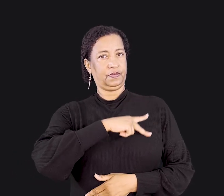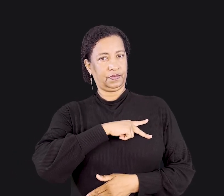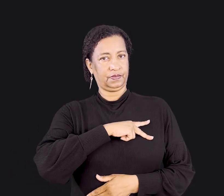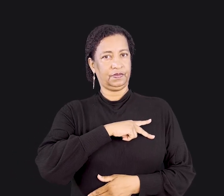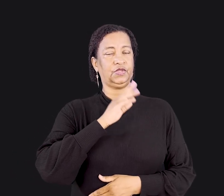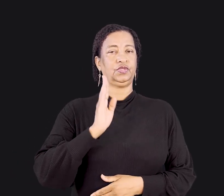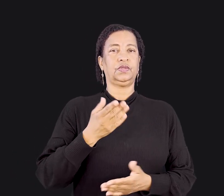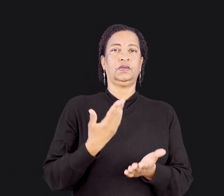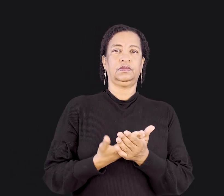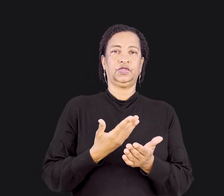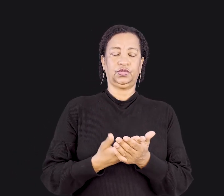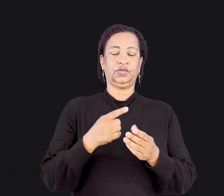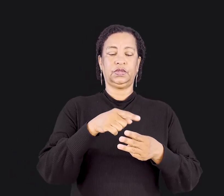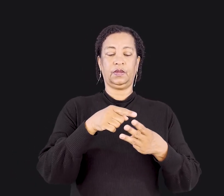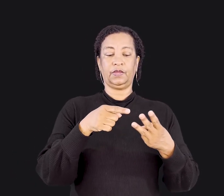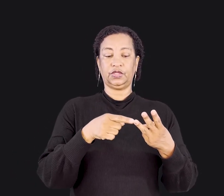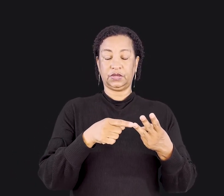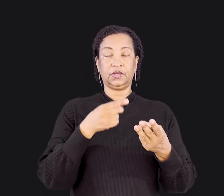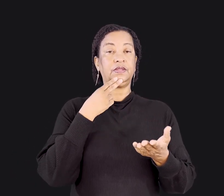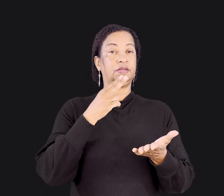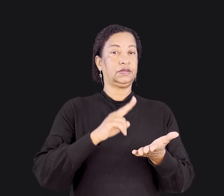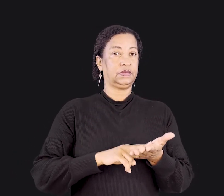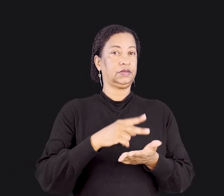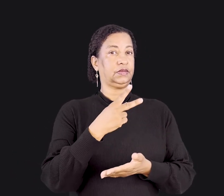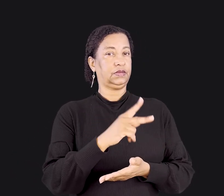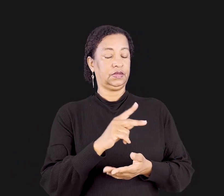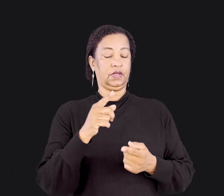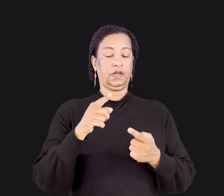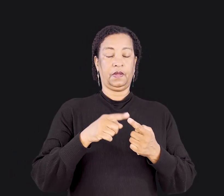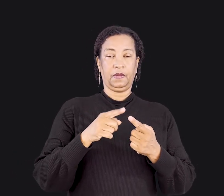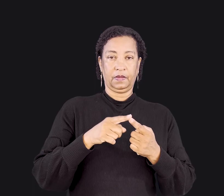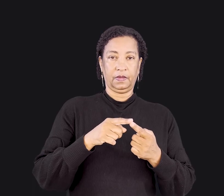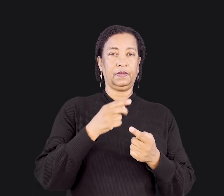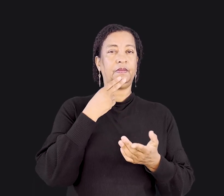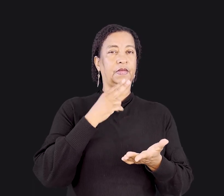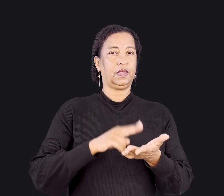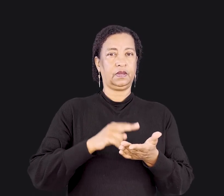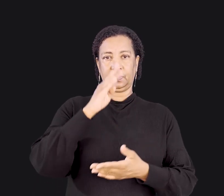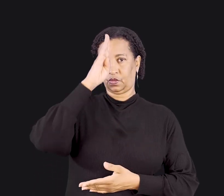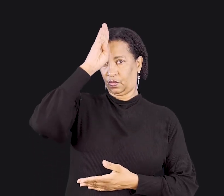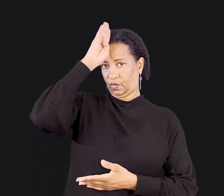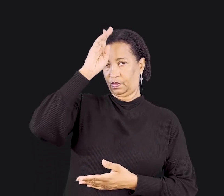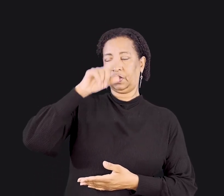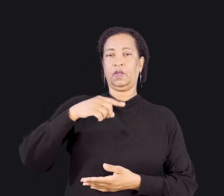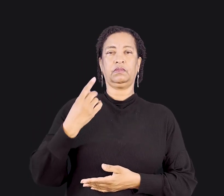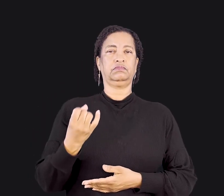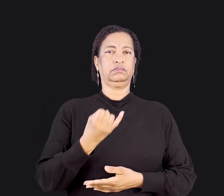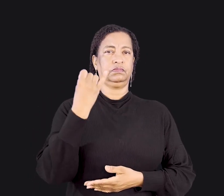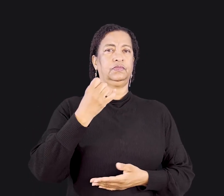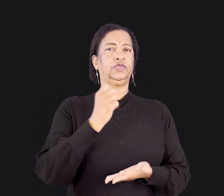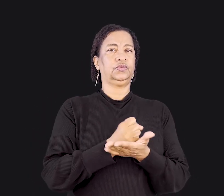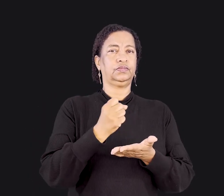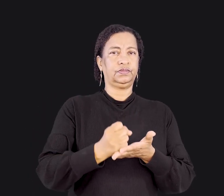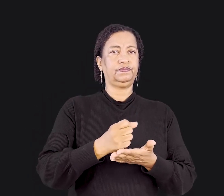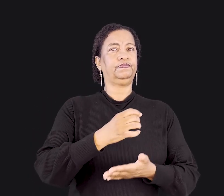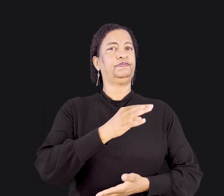Paulo. Já estudamos 3 de suas cartas. A primeira carta, a Carta aos Romanos, é um importante documento